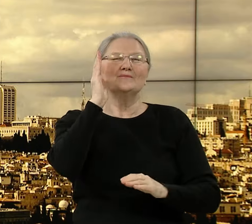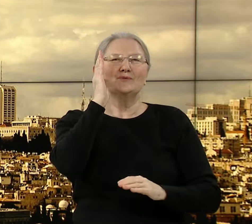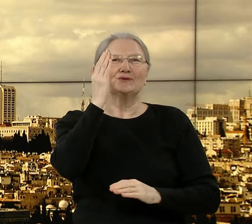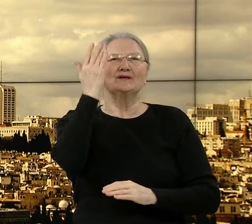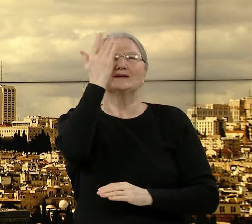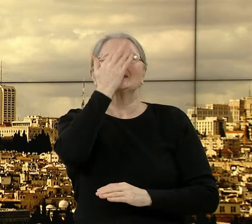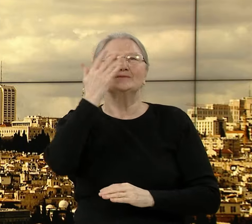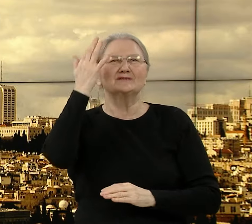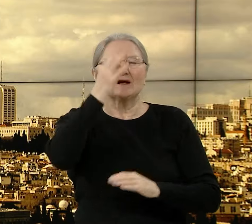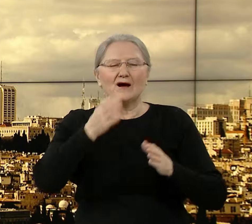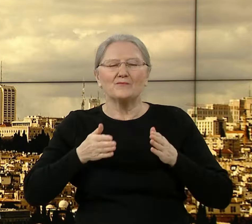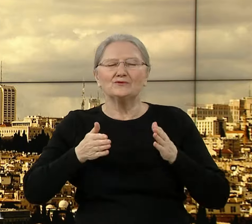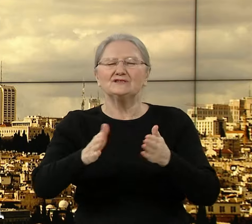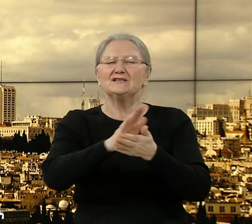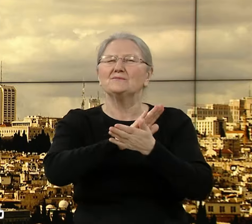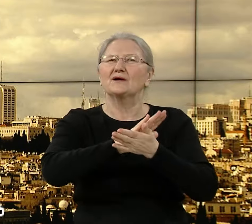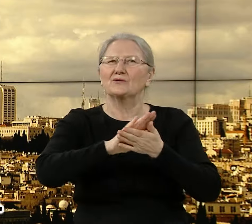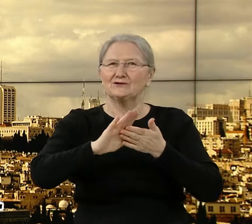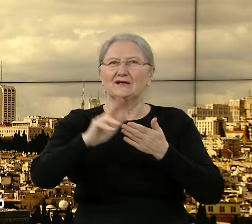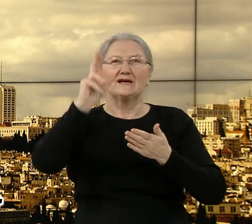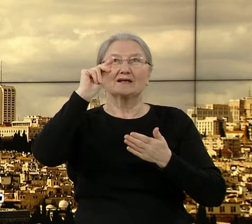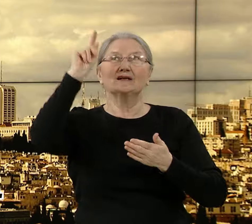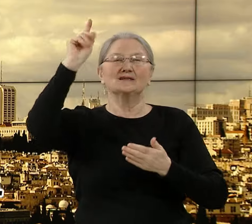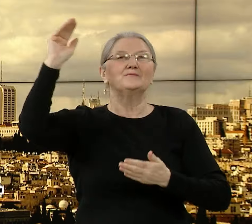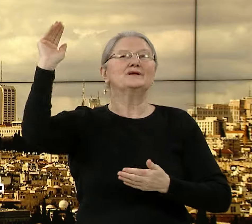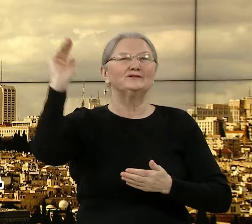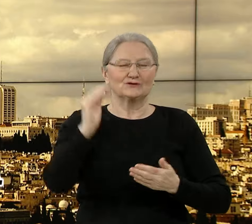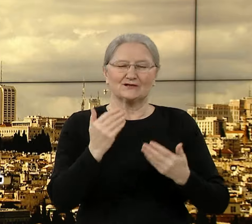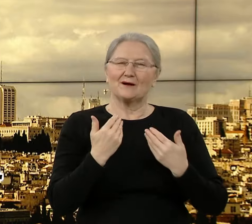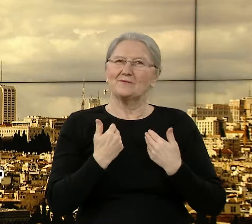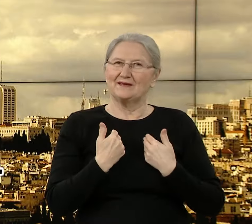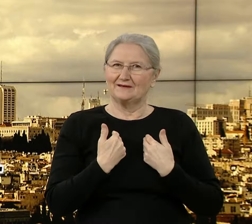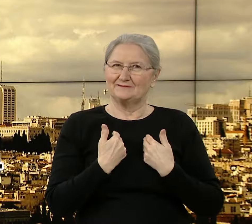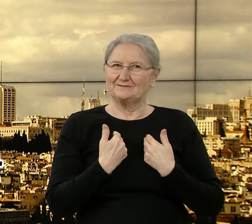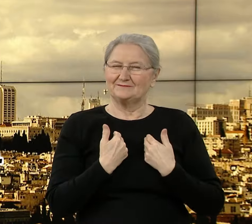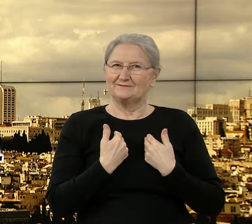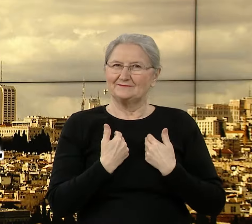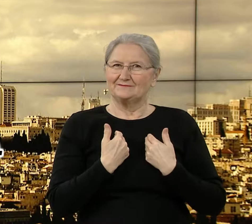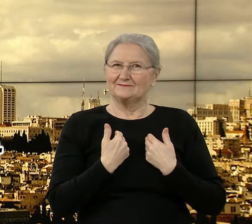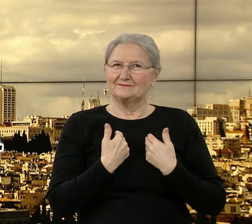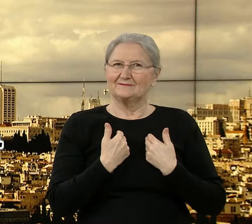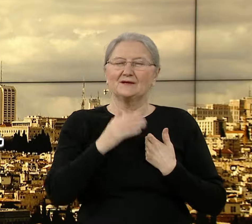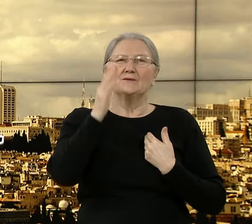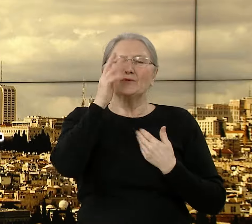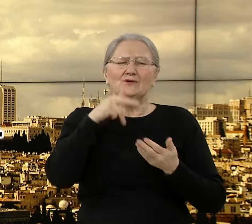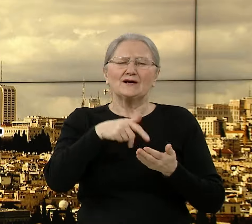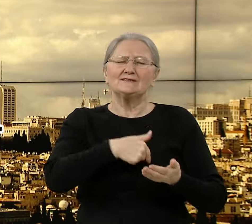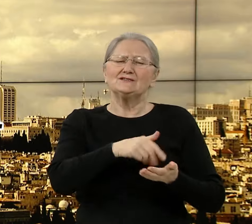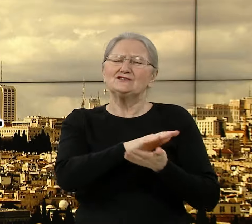Буду размышлять о пути непорочном, Когда Ты придёшь ко мне. Буду ходить в